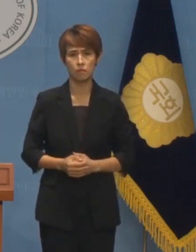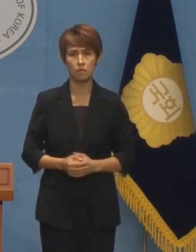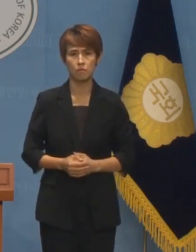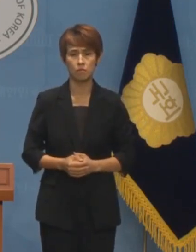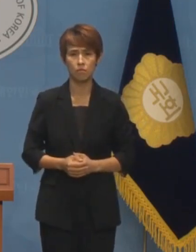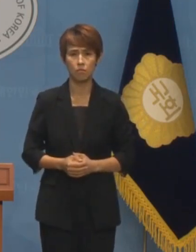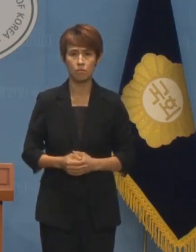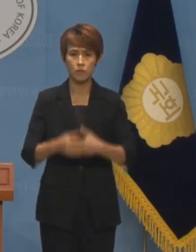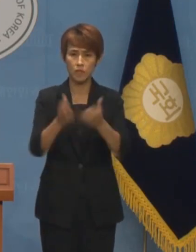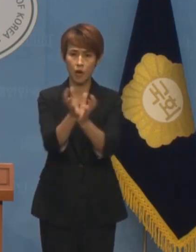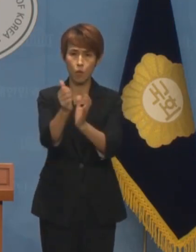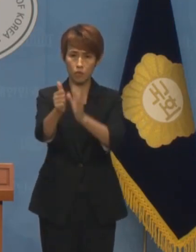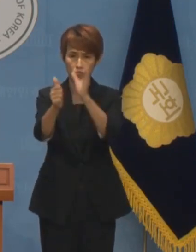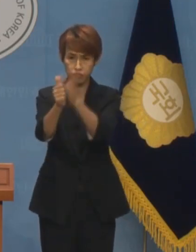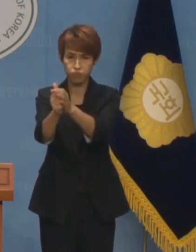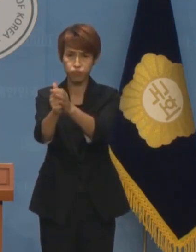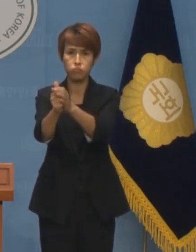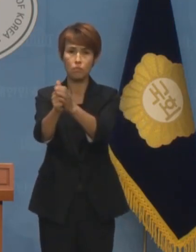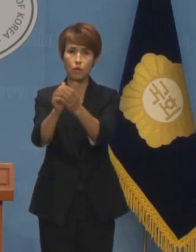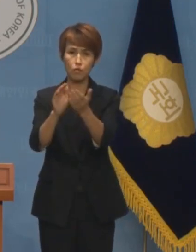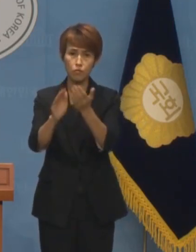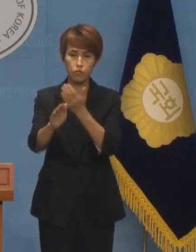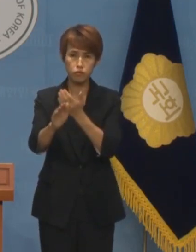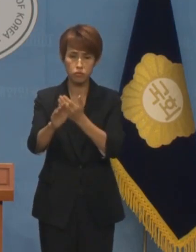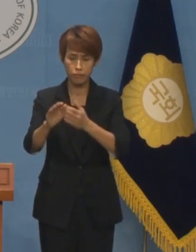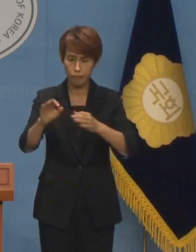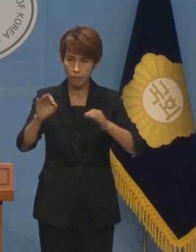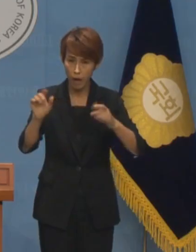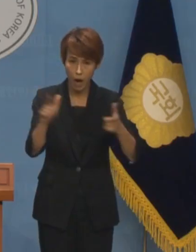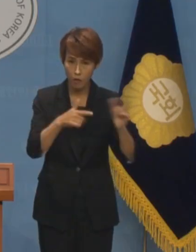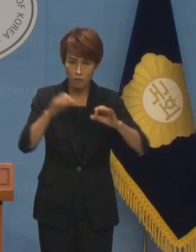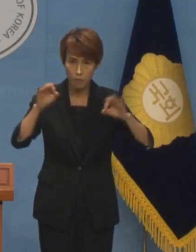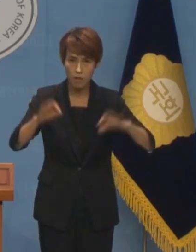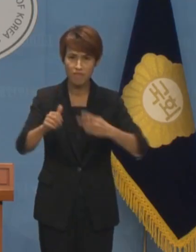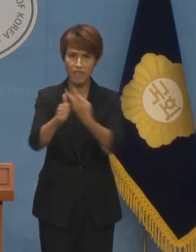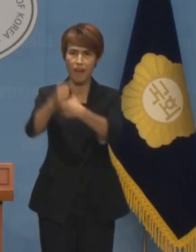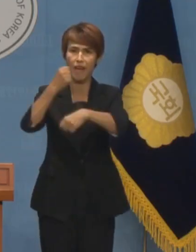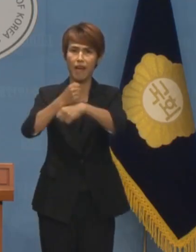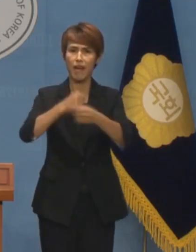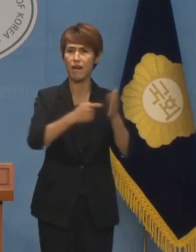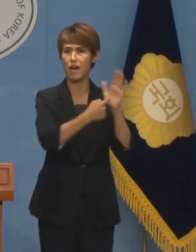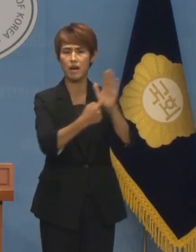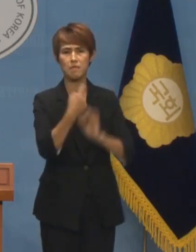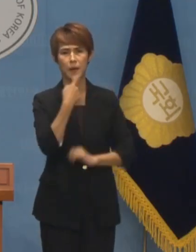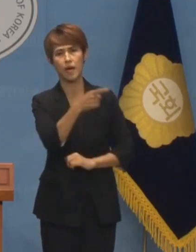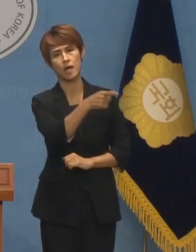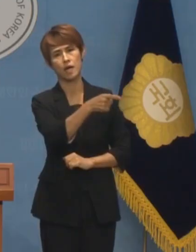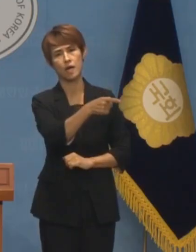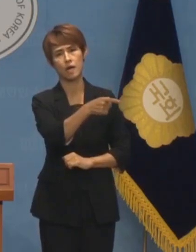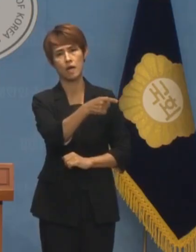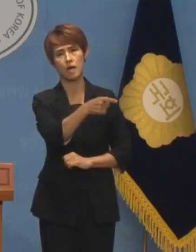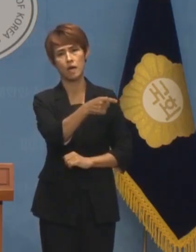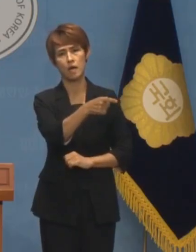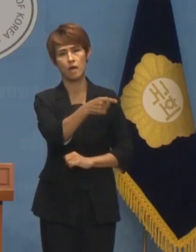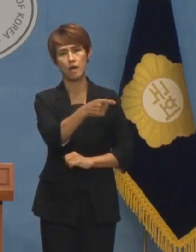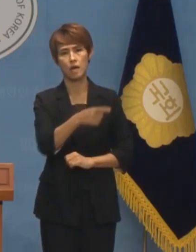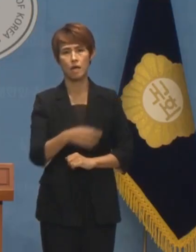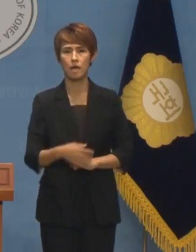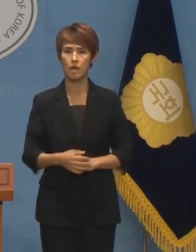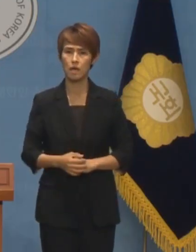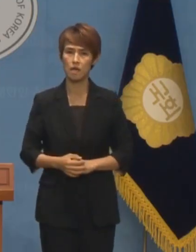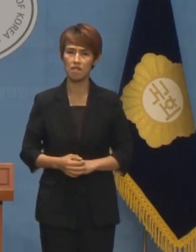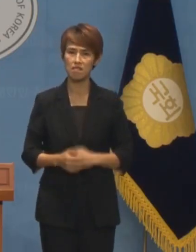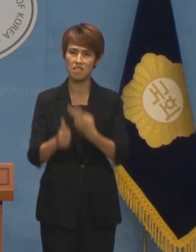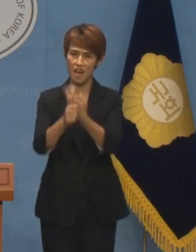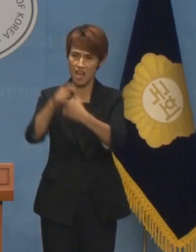장관급 인사가 임명되자마자 하루 만에 탄핵을 하겠다며 겁박하는 것은 답정너